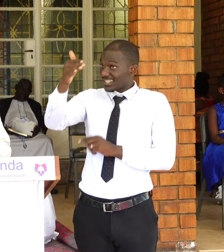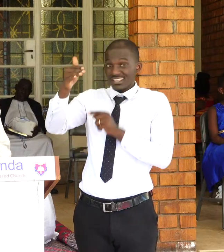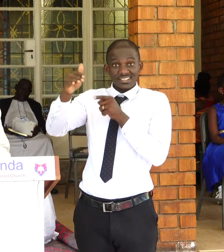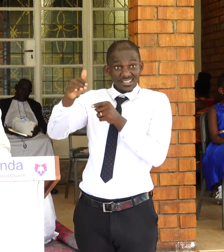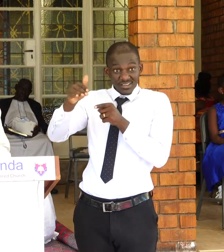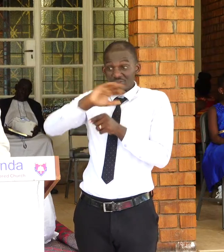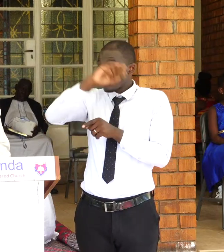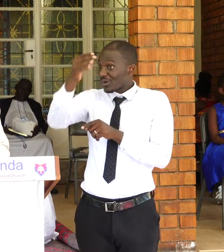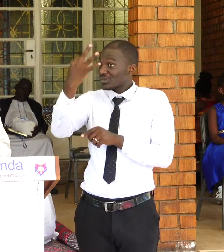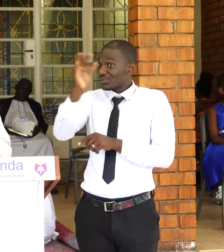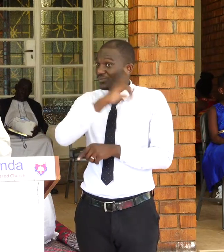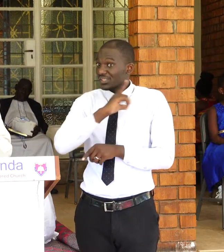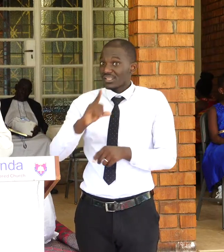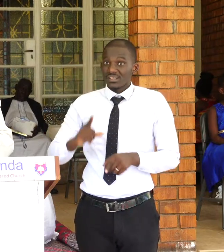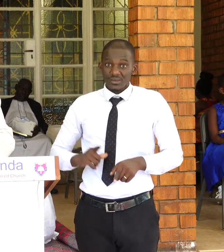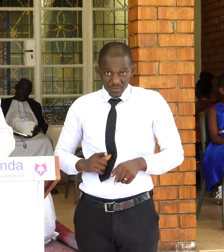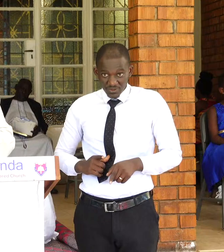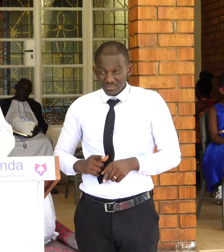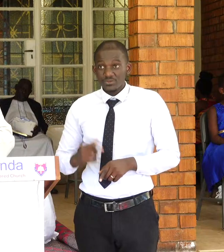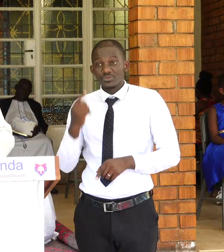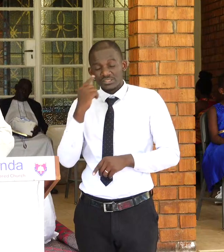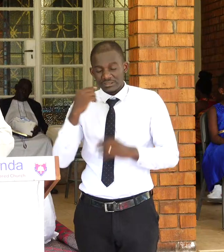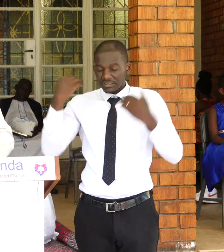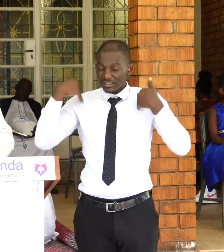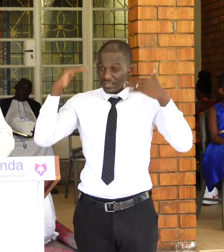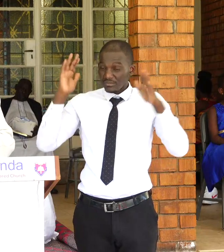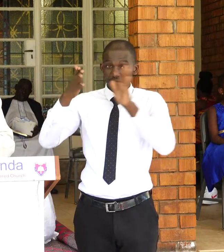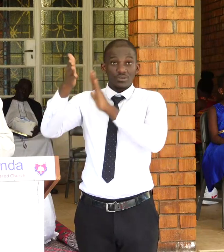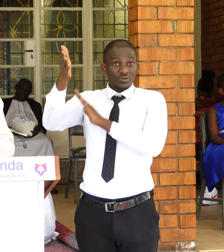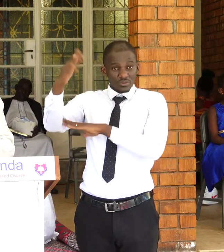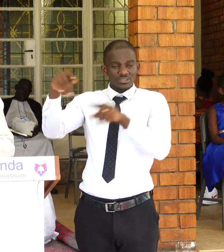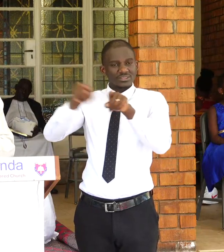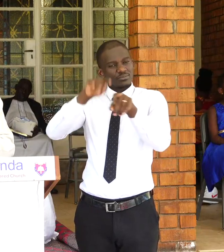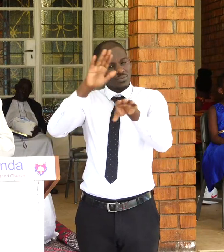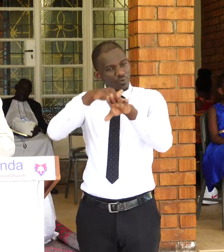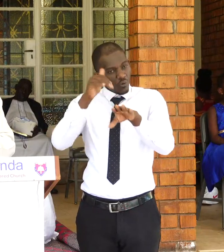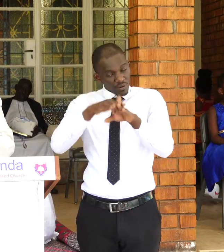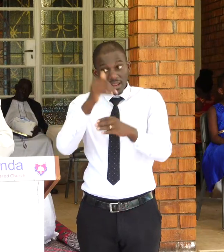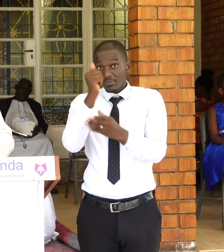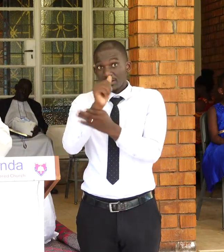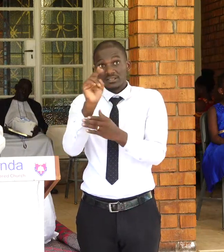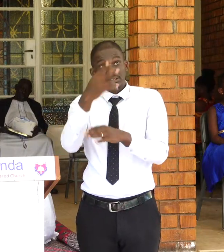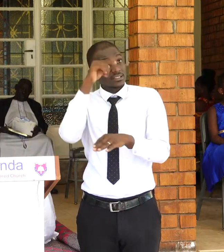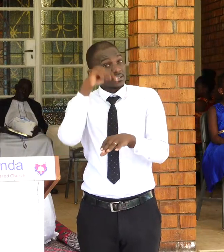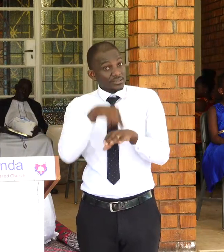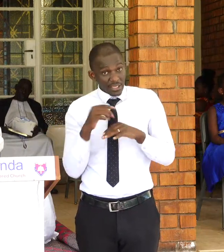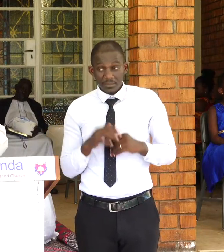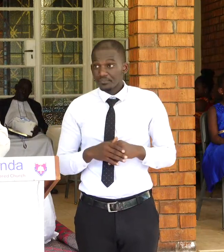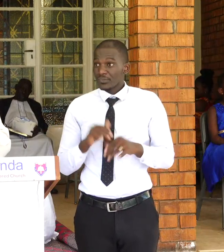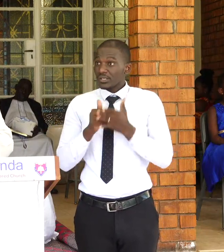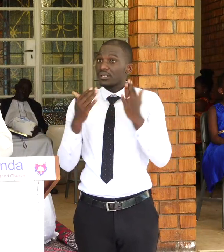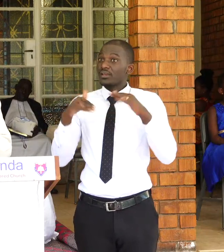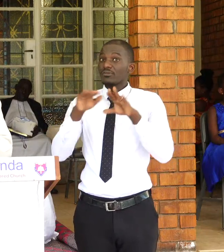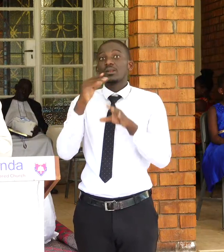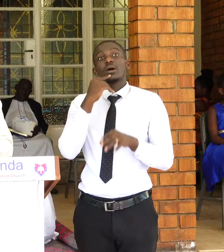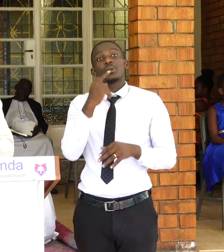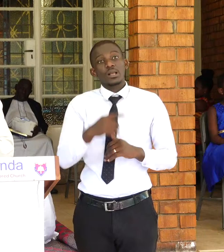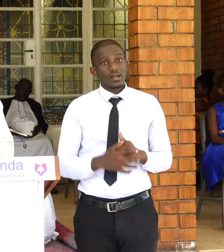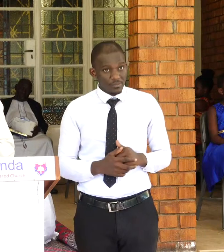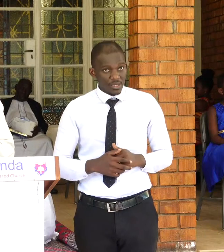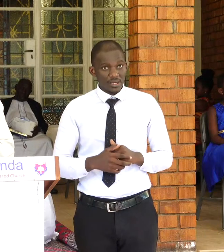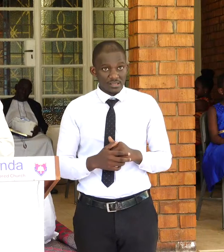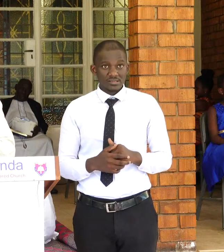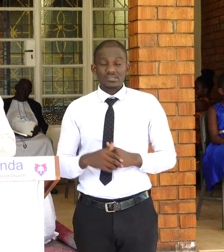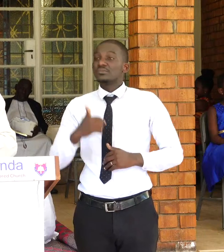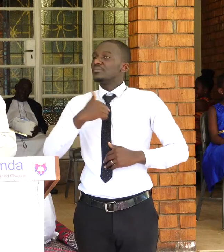lwa Mukama kirirabwa. Ne malayika wa Mukama n'ayita Ibulayimu omulundi ogw'okubiri, n'ayima mu ggulu n'ayogera nti,